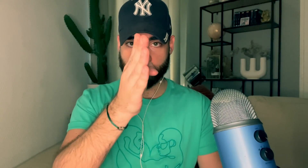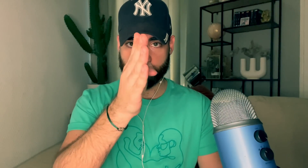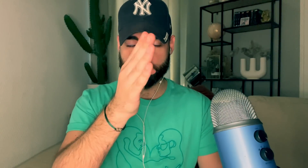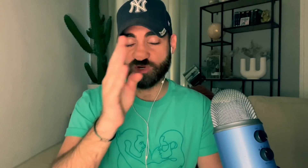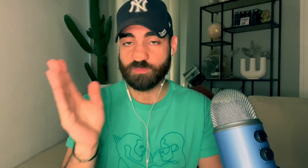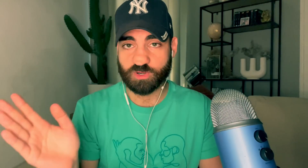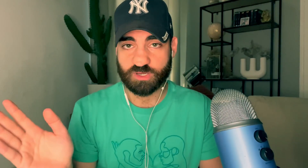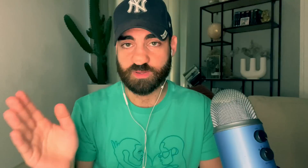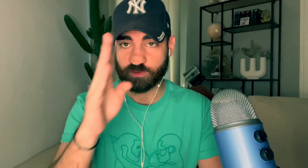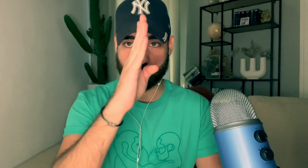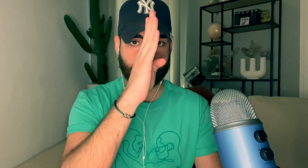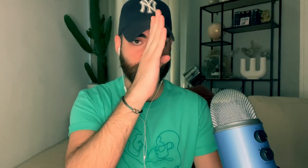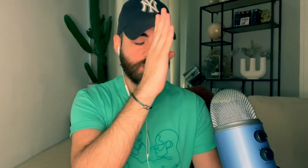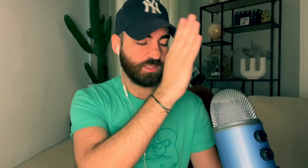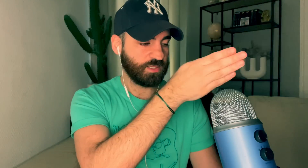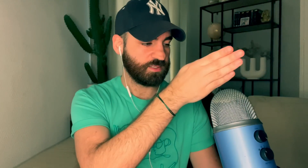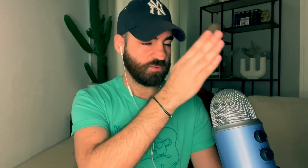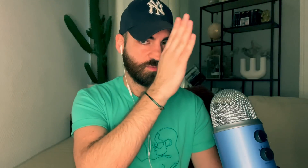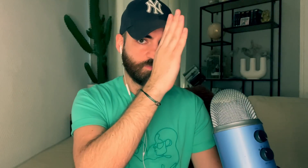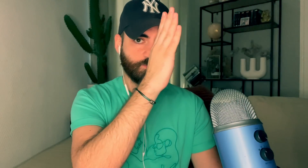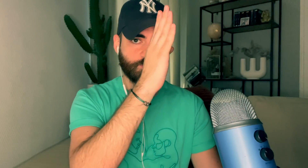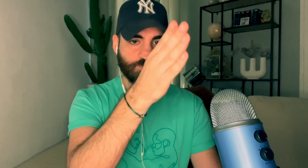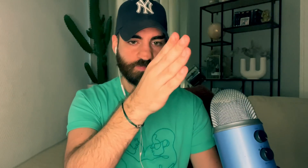Je vous l'apprends quand même. Hétéro.